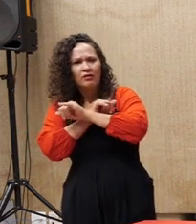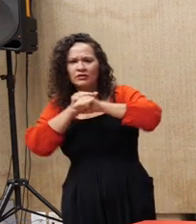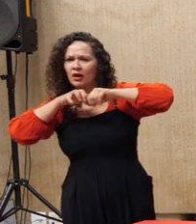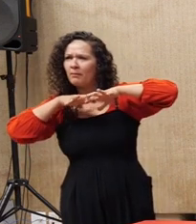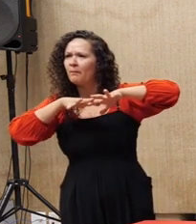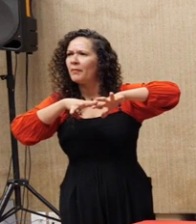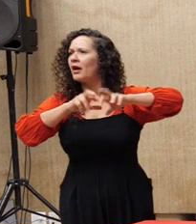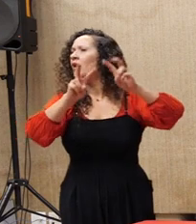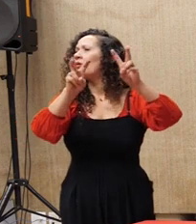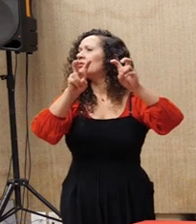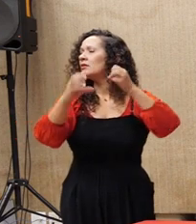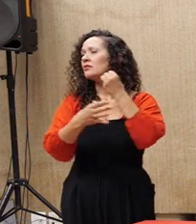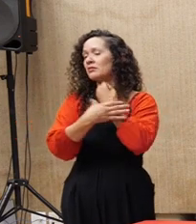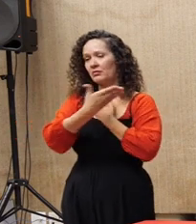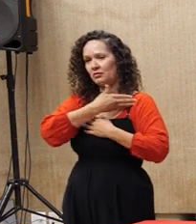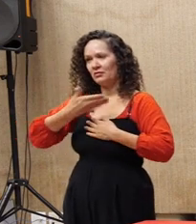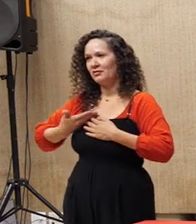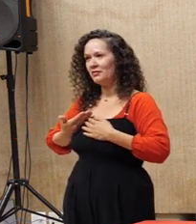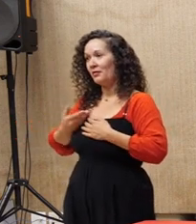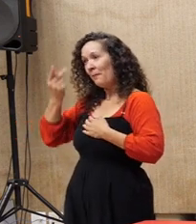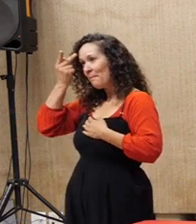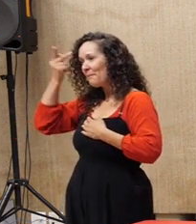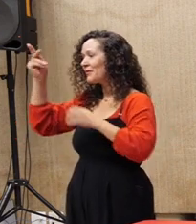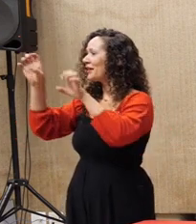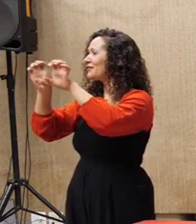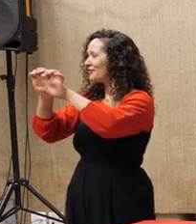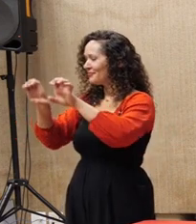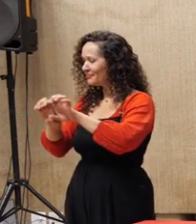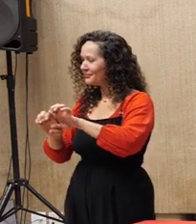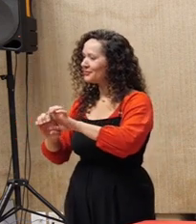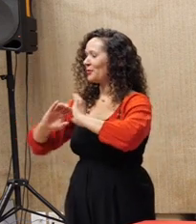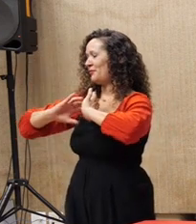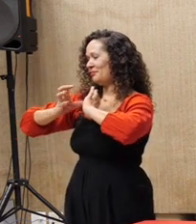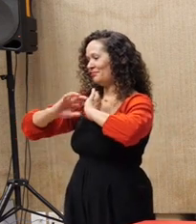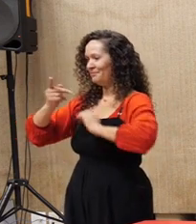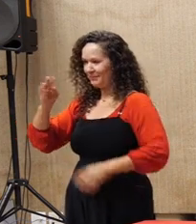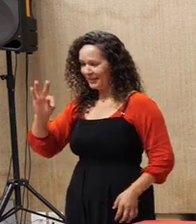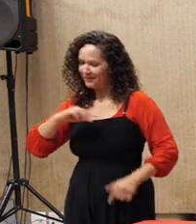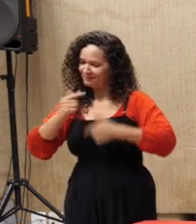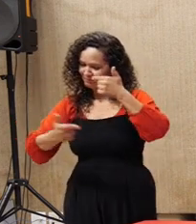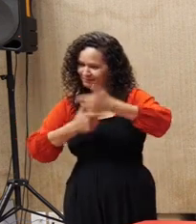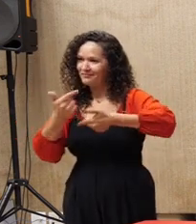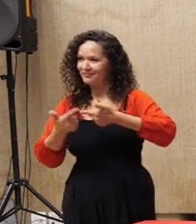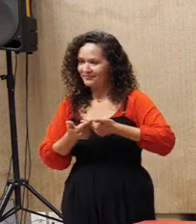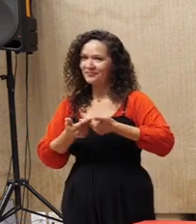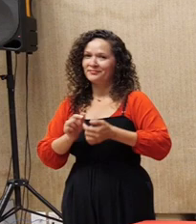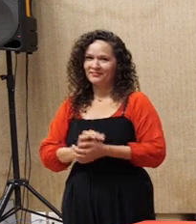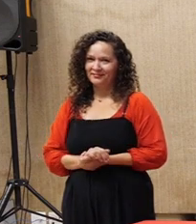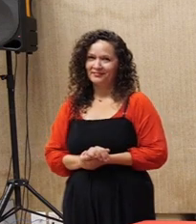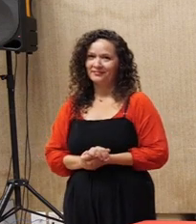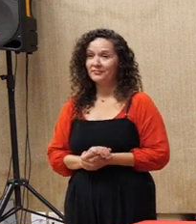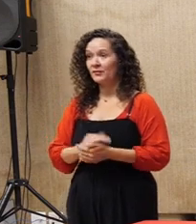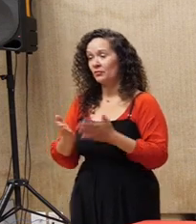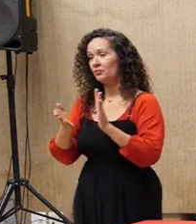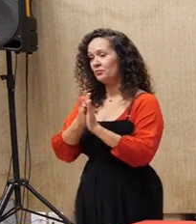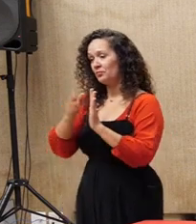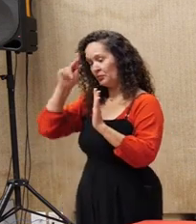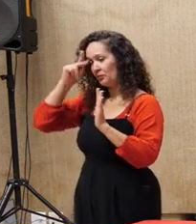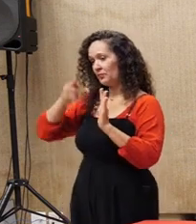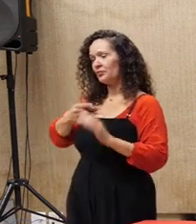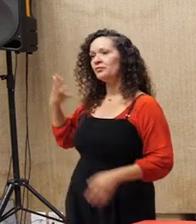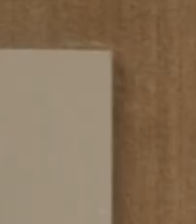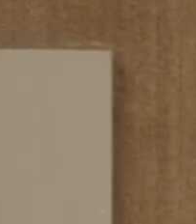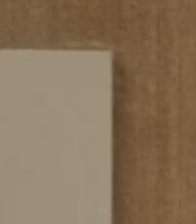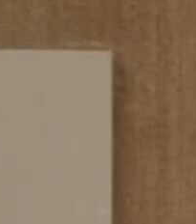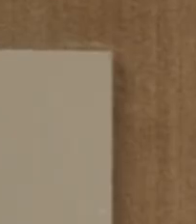o tema da segurança pública para as estruturas do Partido dos Trabalhadores. Bom, me propuseram falar